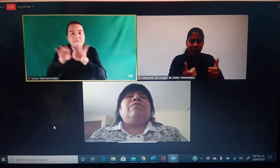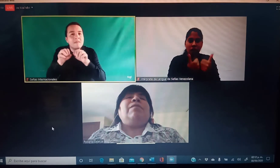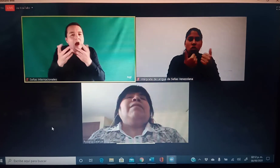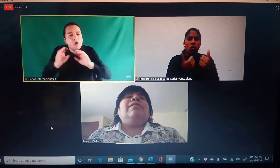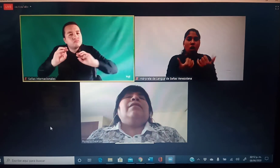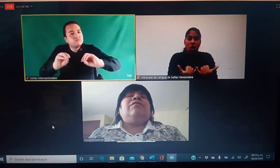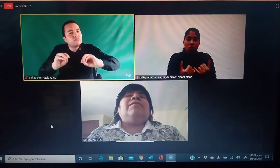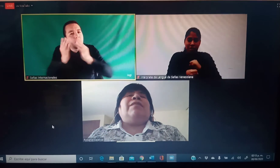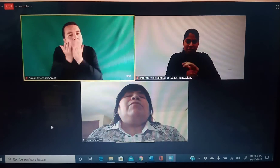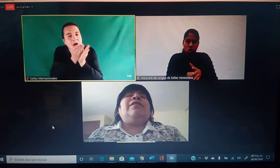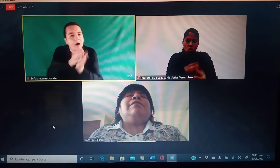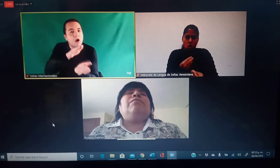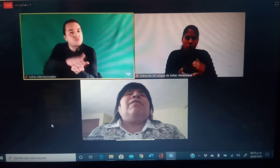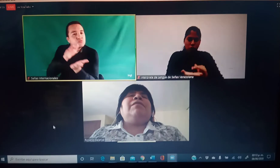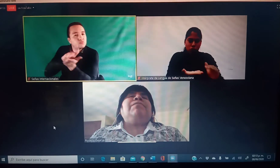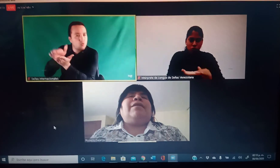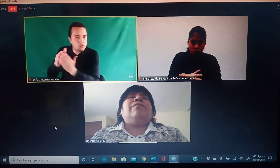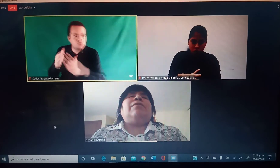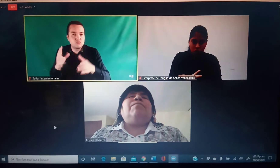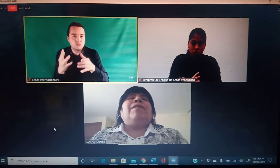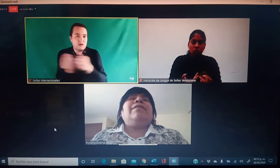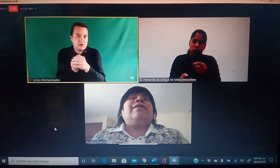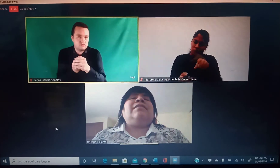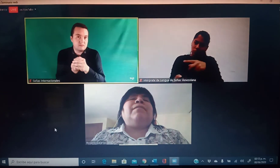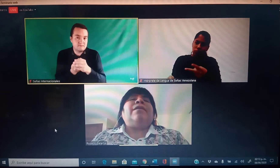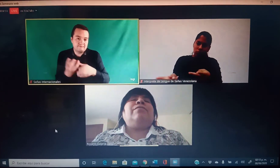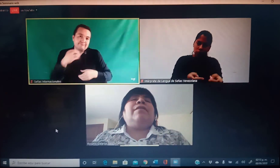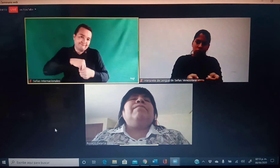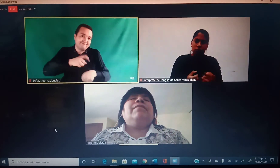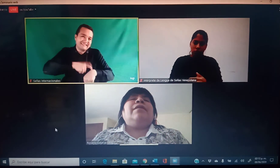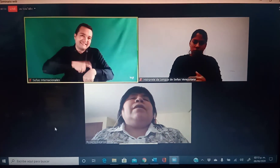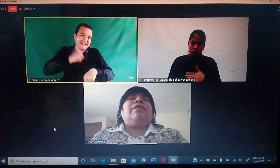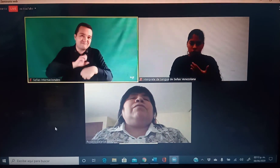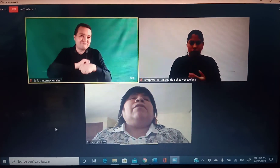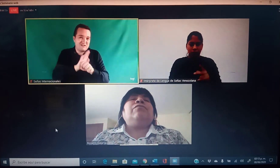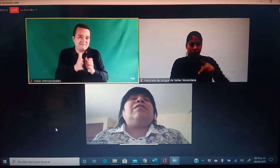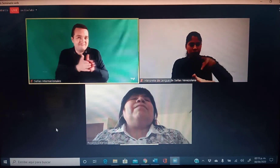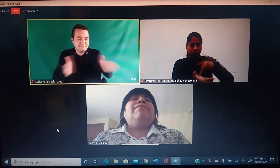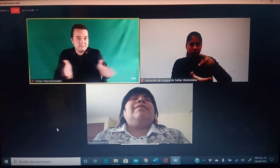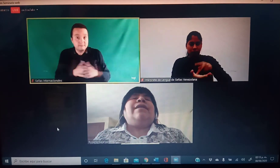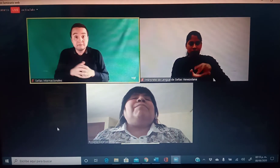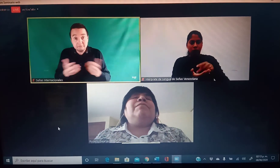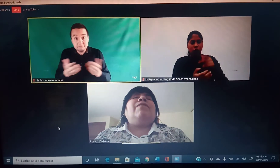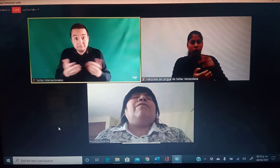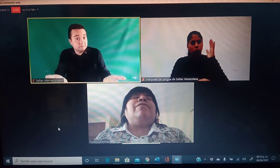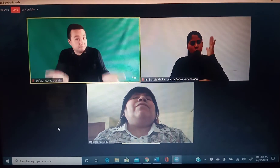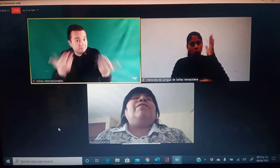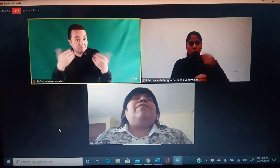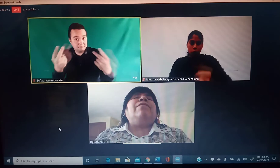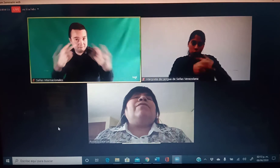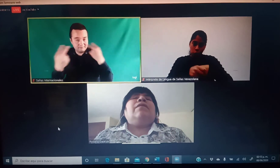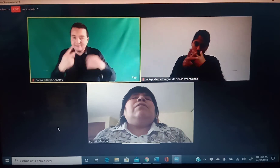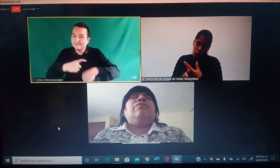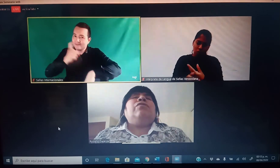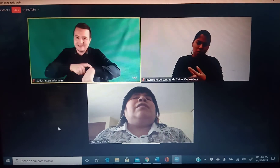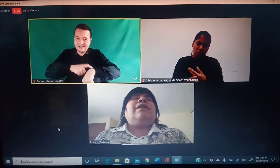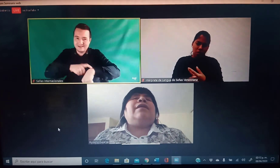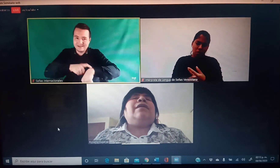COVID-19. Los invitamos este jueves para que nos acompañen en el seminario de educación inclusiva, a la misma hora, a las